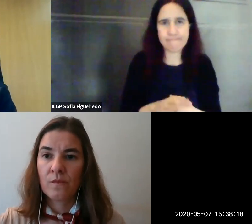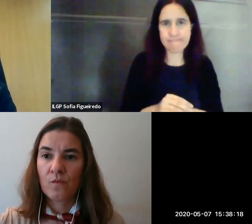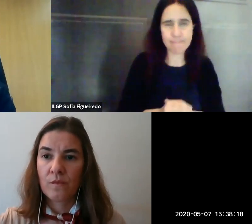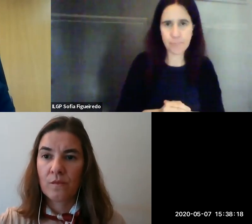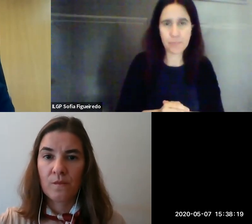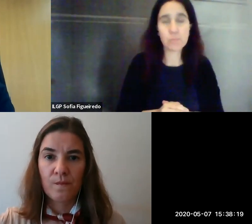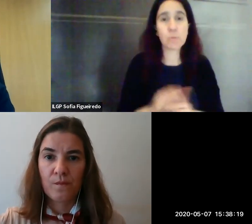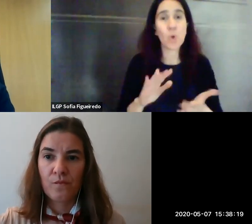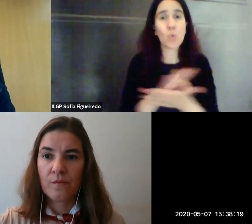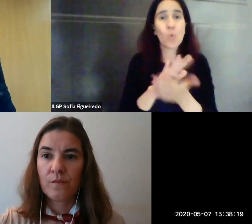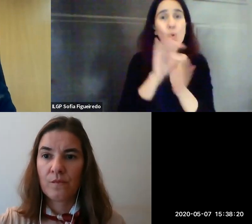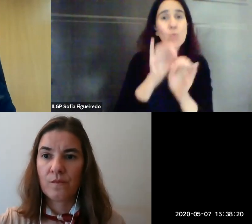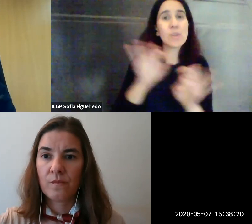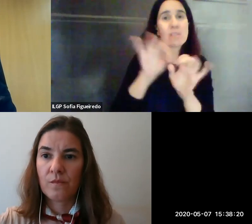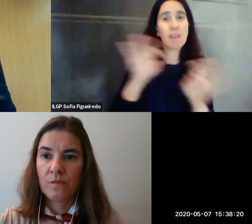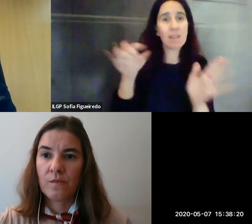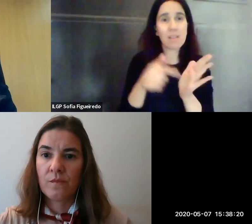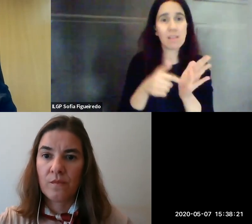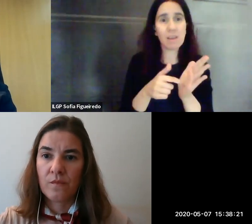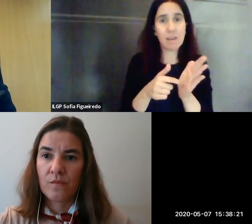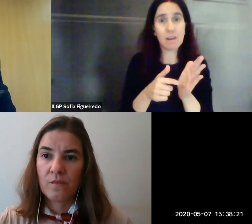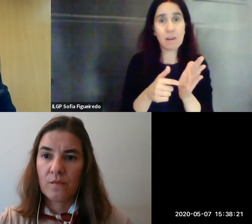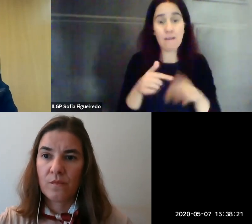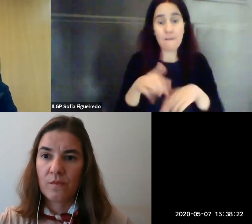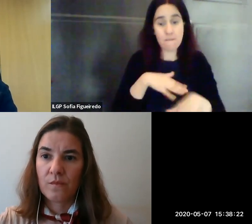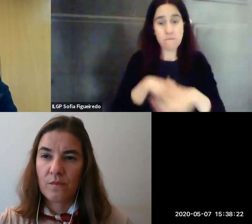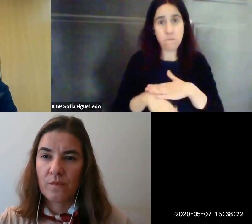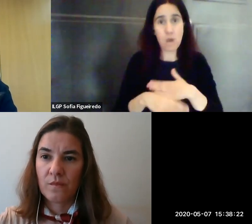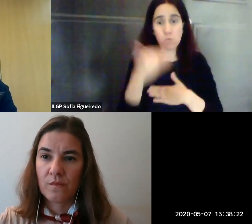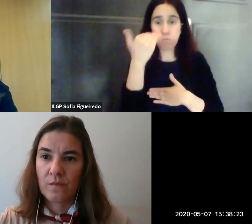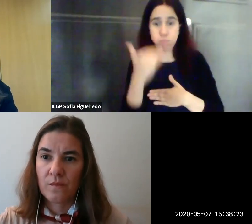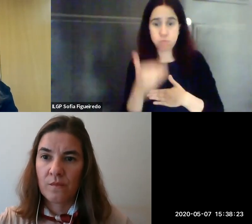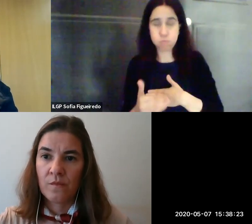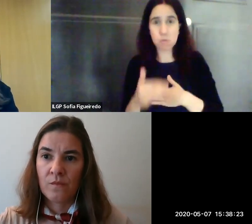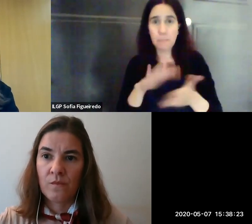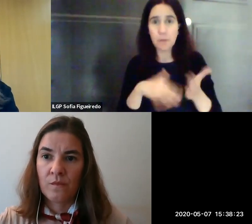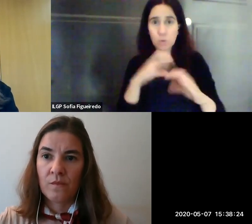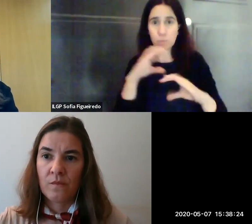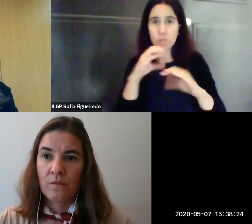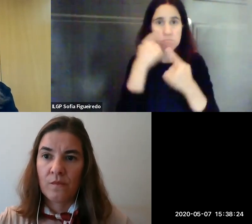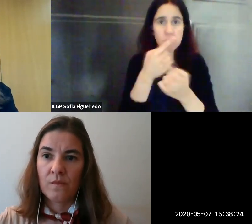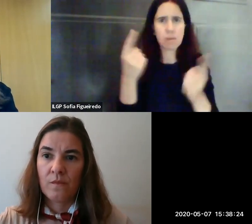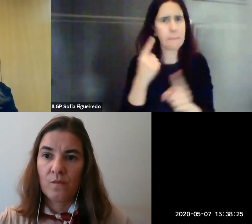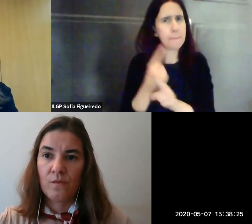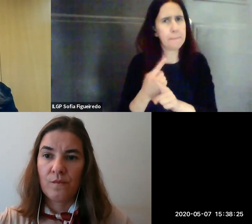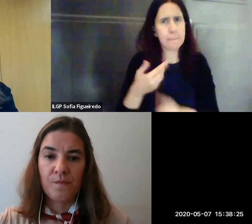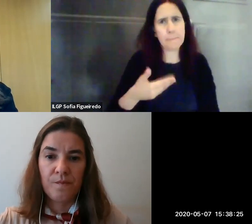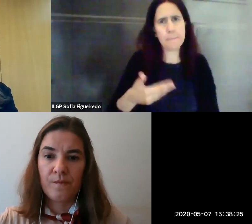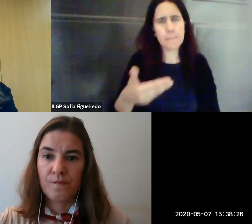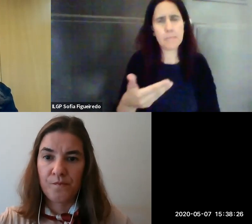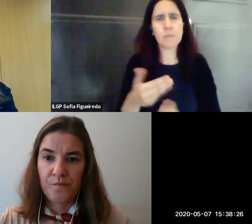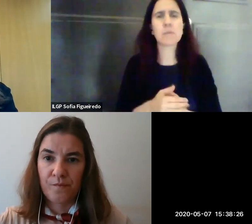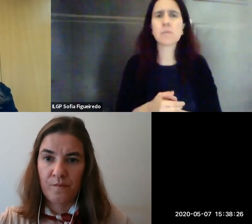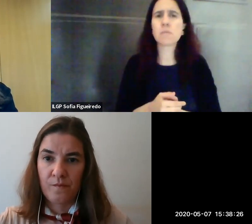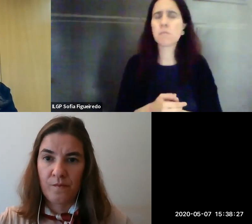o newsletter para transmitir como uma das iniciativas que tem no seu plano de comunicação vai se manter igual. Provavelmente